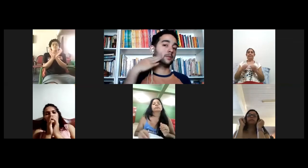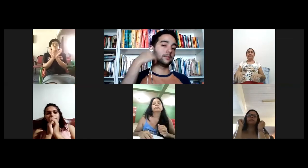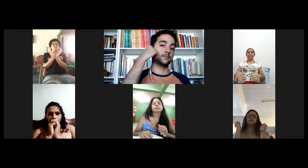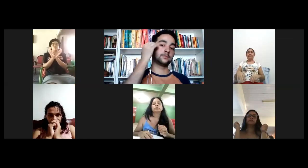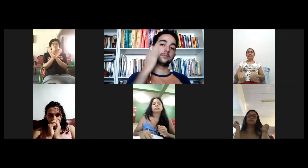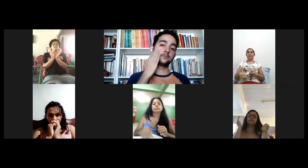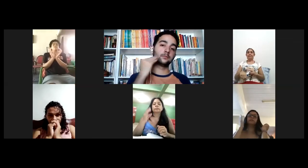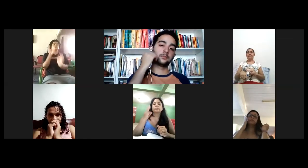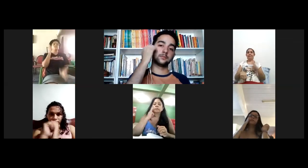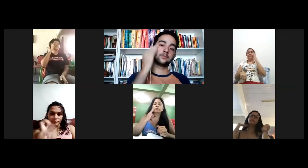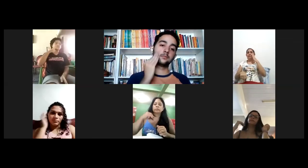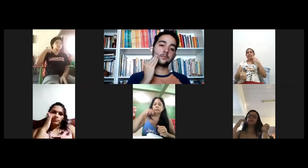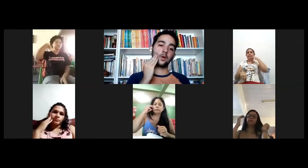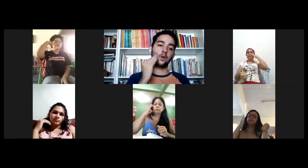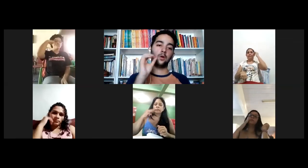chocolate